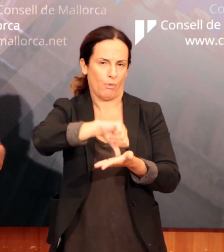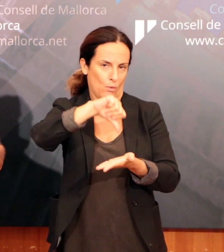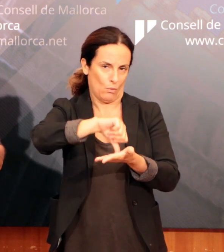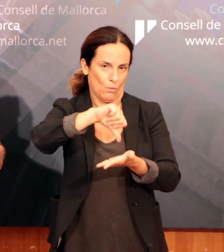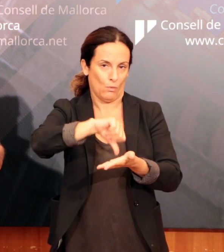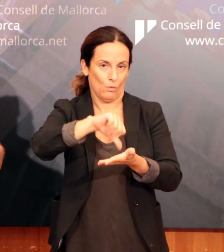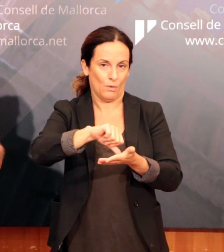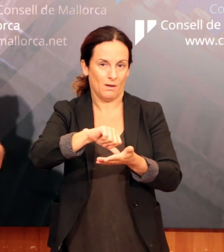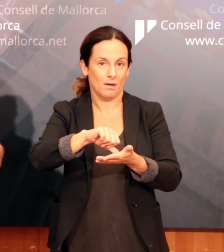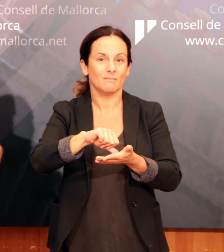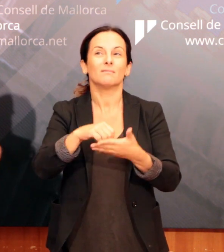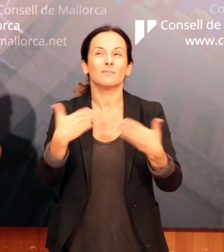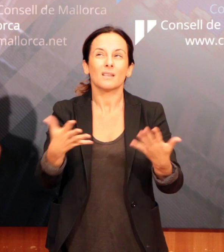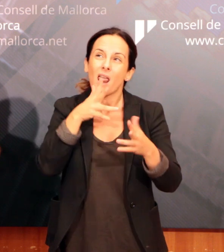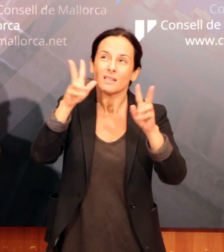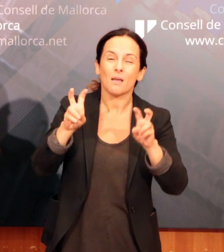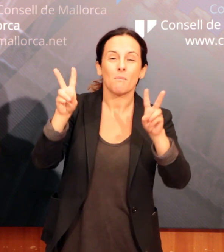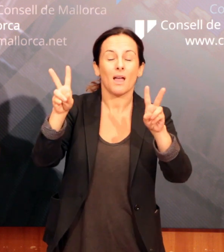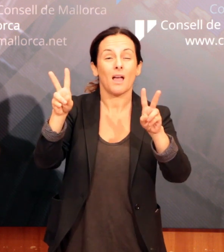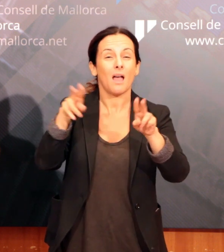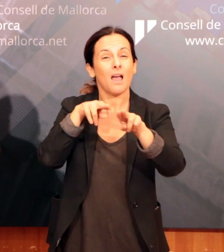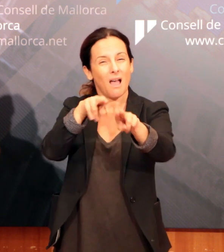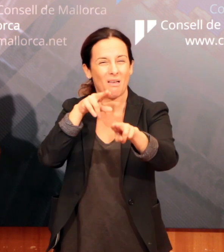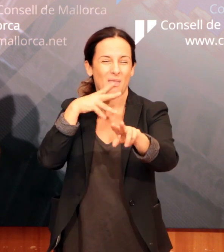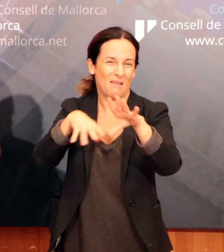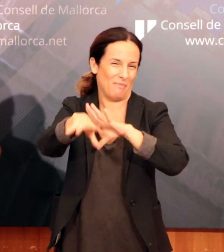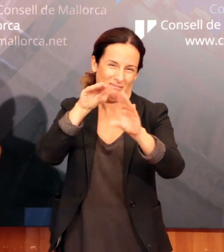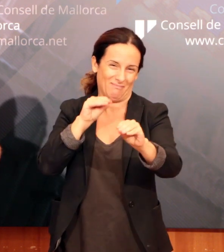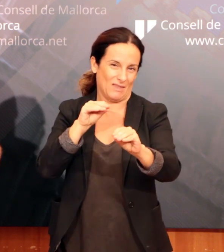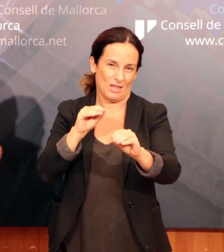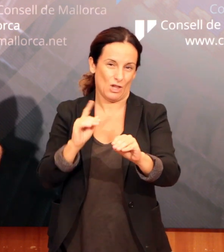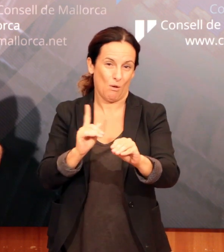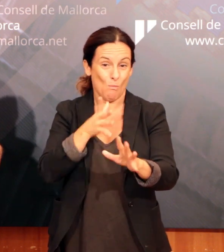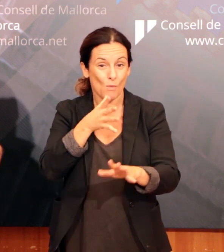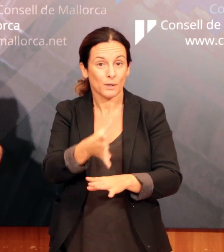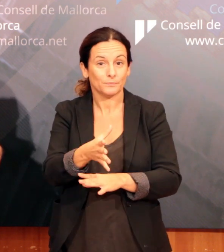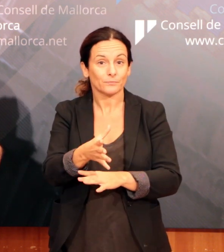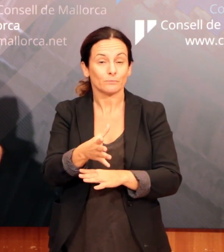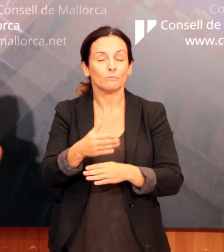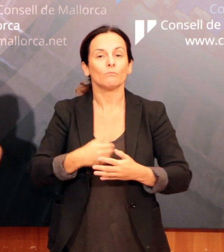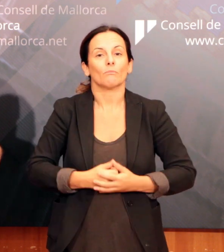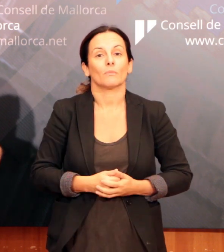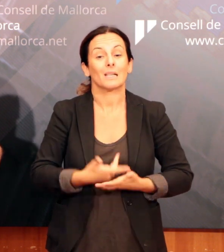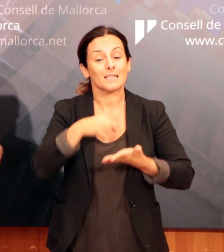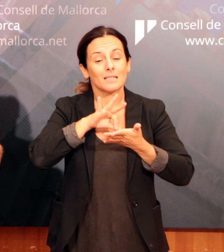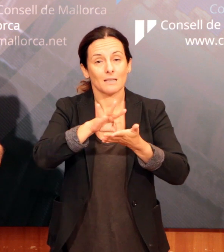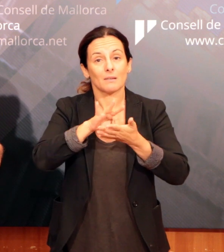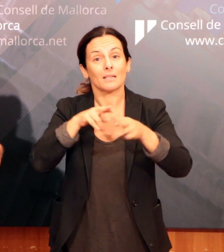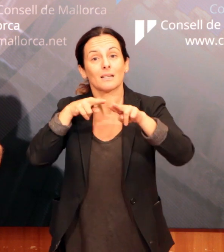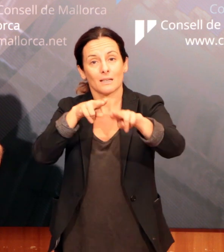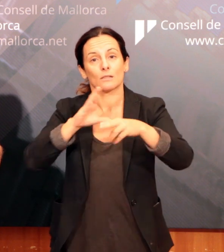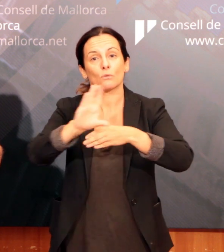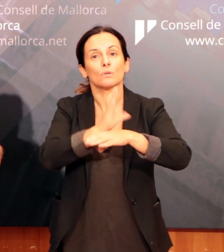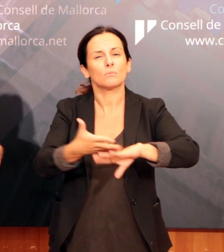urbana. Mitjançant aquest portal, aquest audiovisual que ens portava avui, des del Servei de Caça del Consell de Mallorca, el